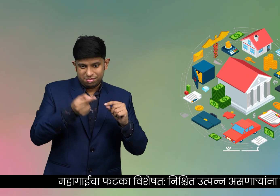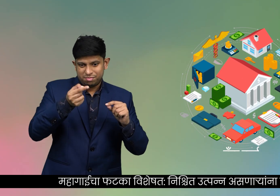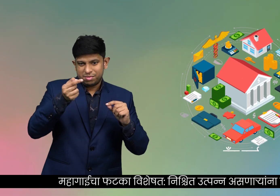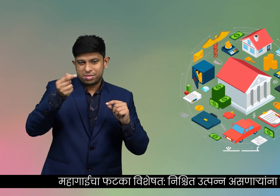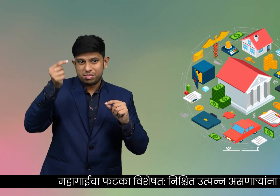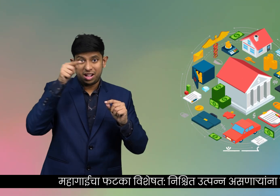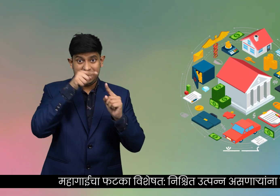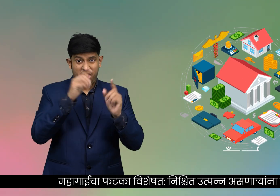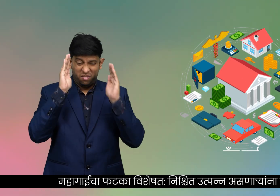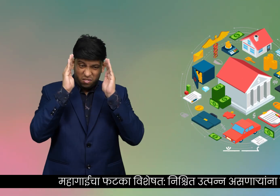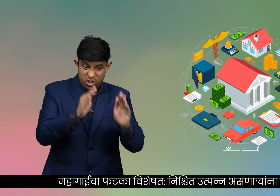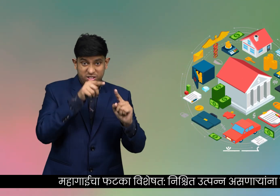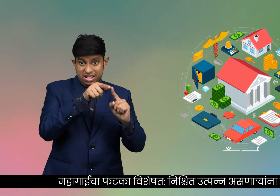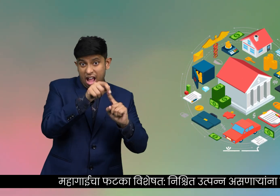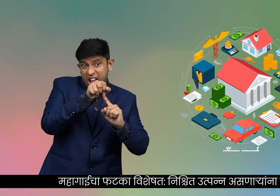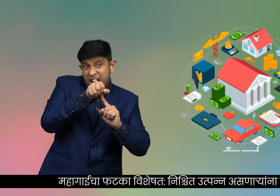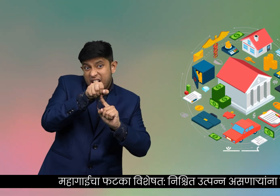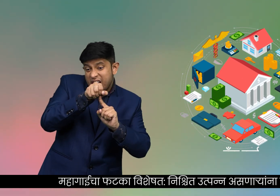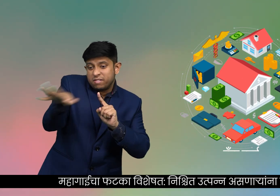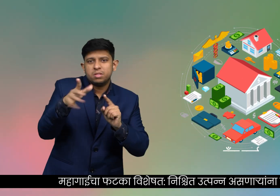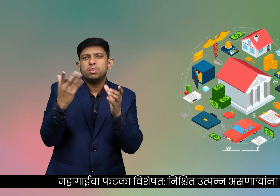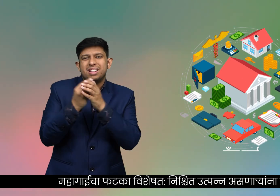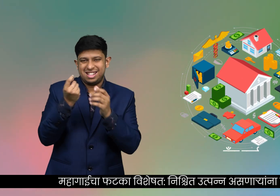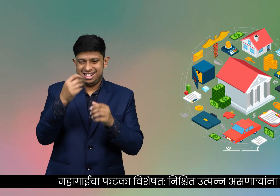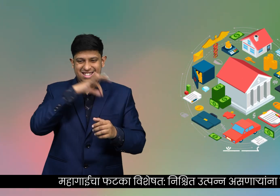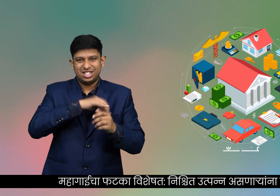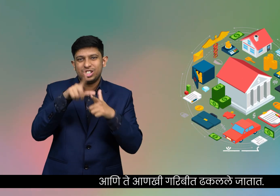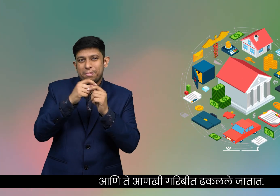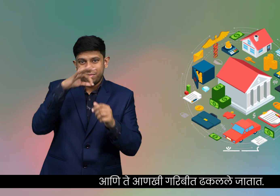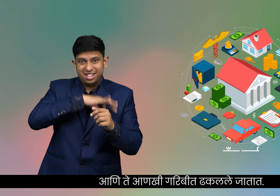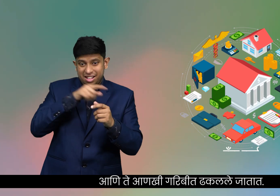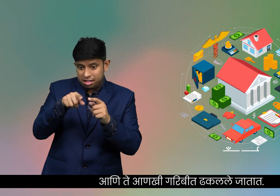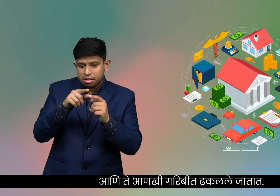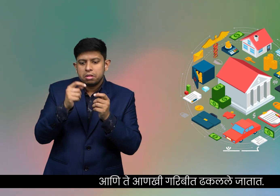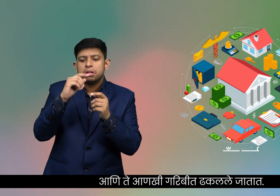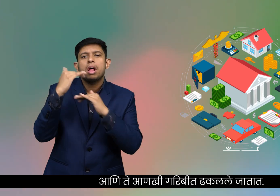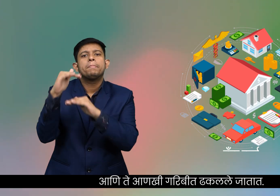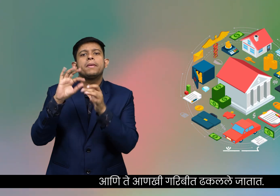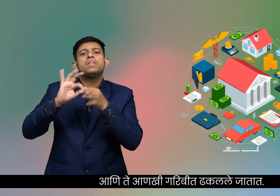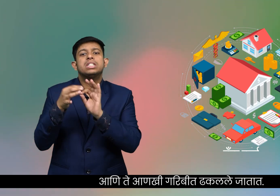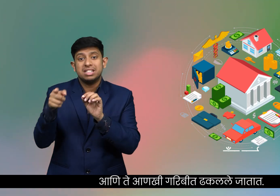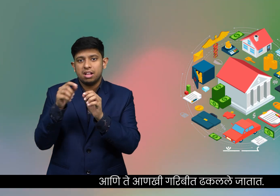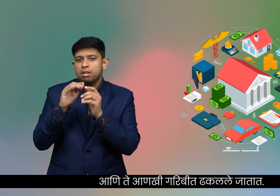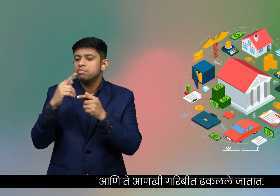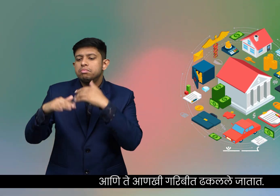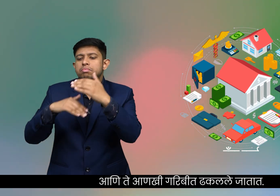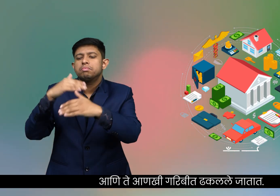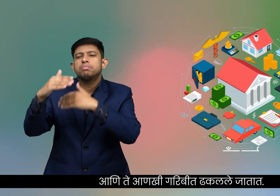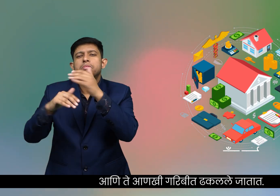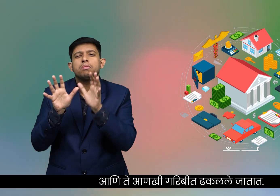महागाईचा फटका विशेषतः निश्चित उत्पन्न असणाऱ्याने बसतो आणि ते आणखी गरिबीत ढकलले